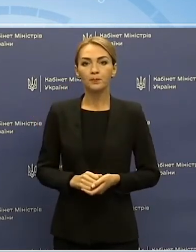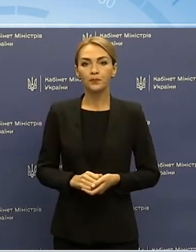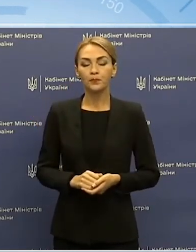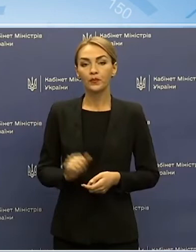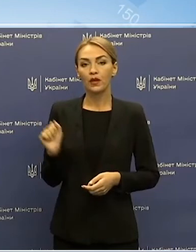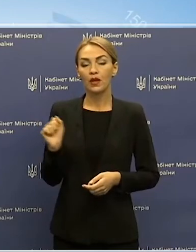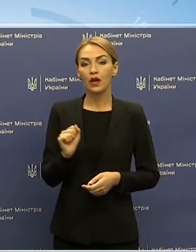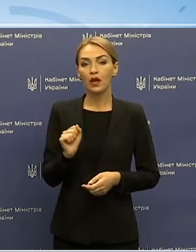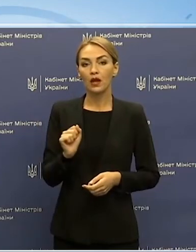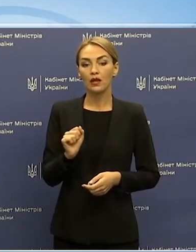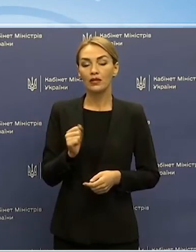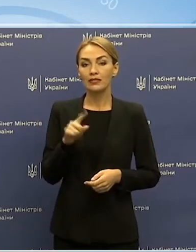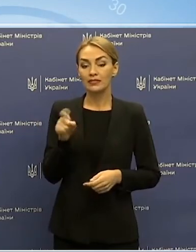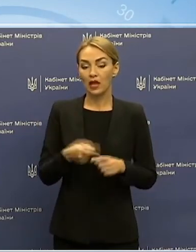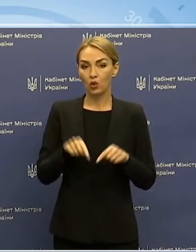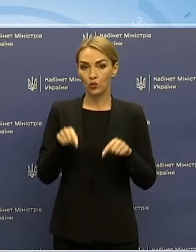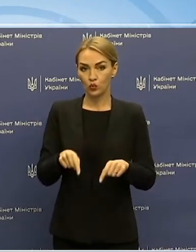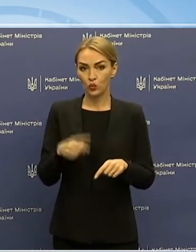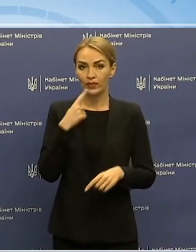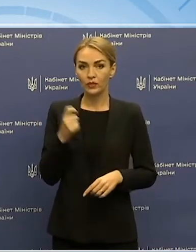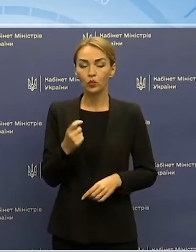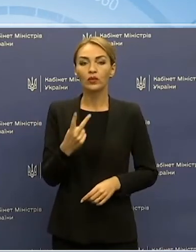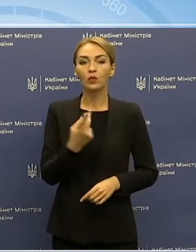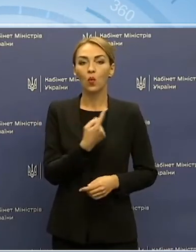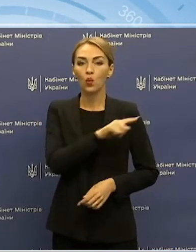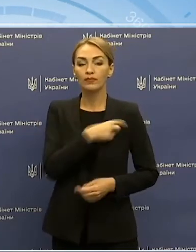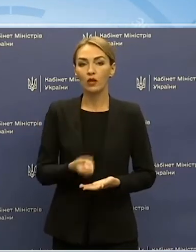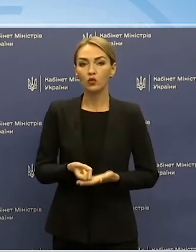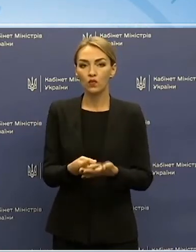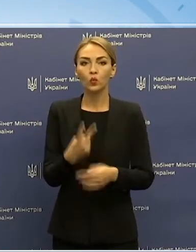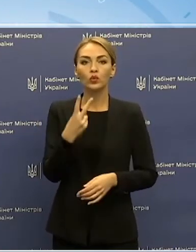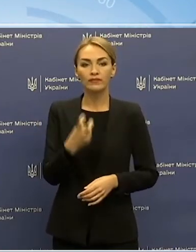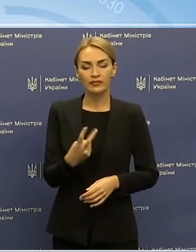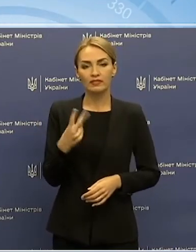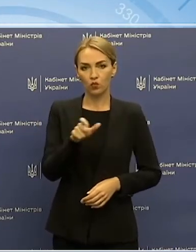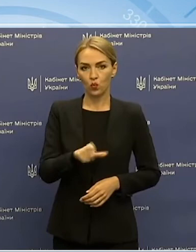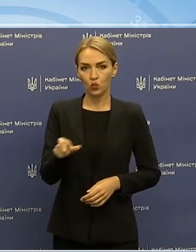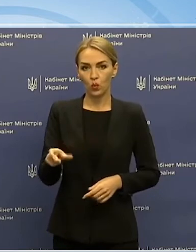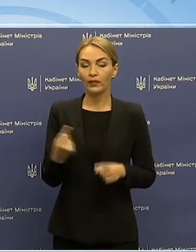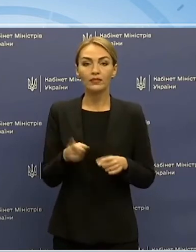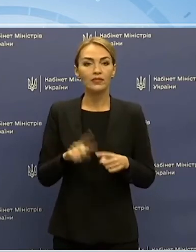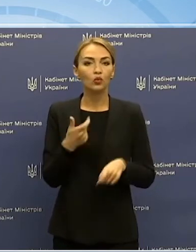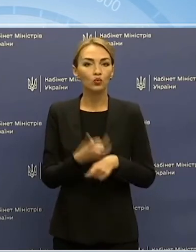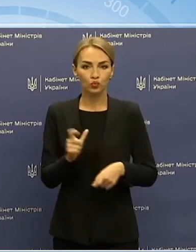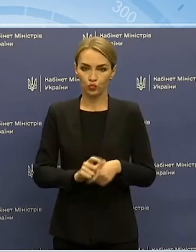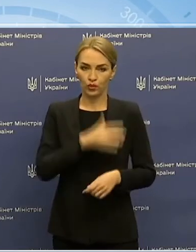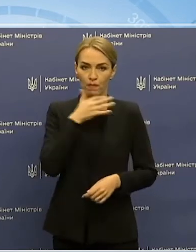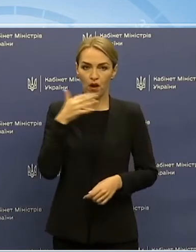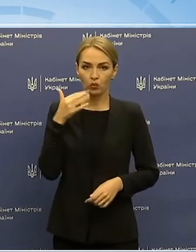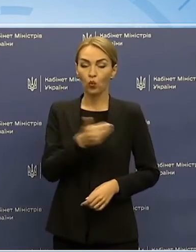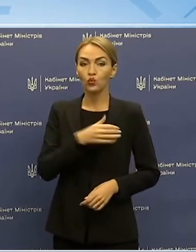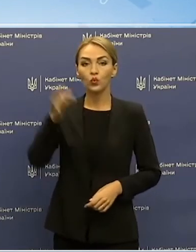За цю неділю в нас госпіталізовано 202 особи. Це дуже багато. І я хочу нагадати,